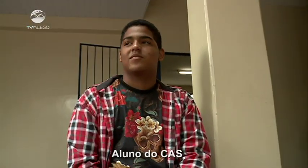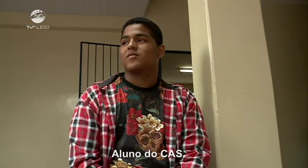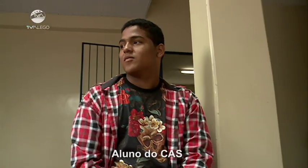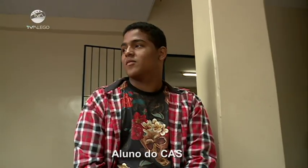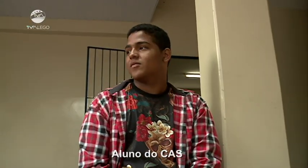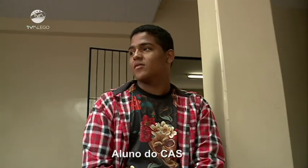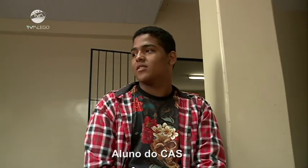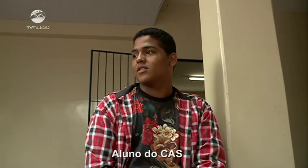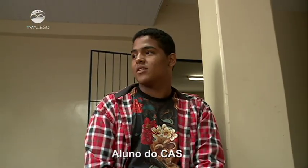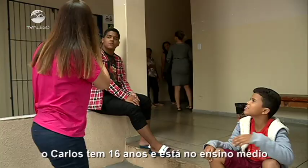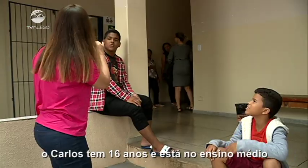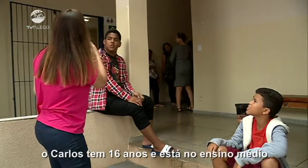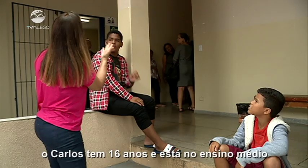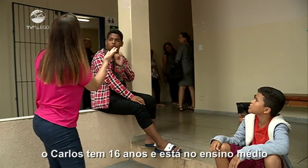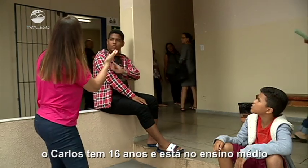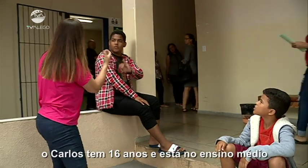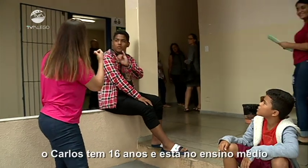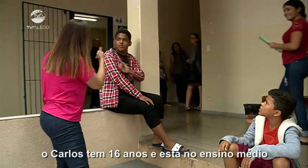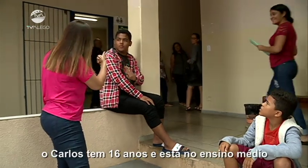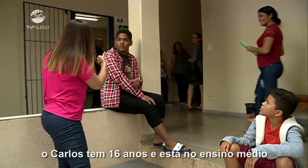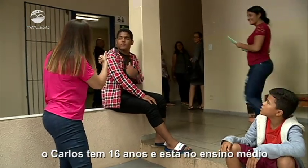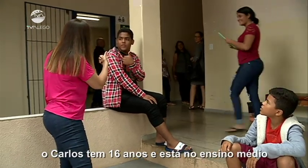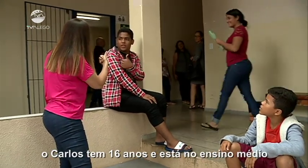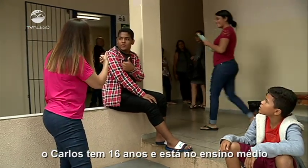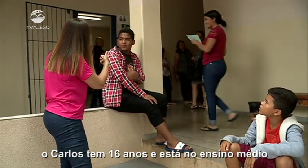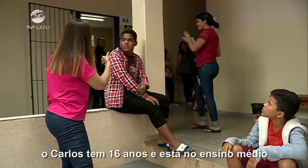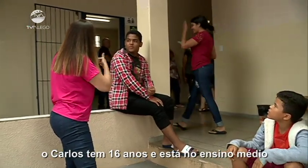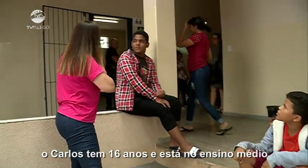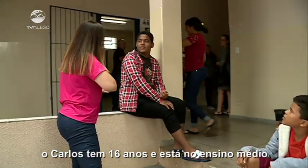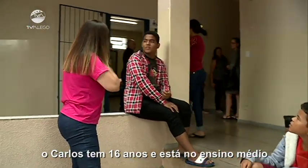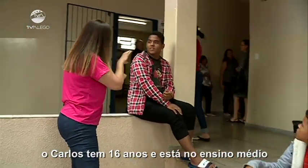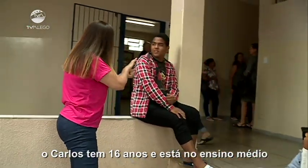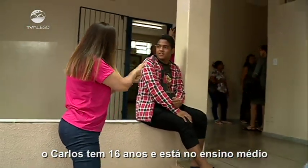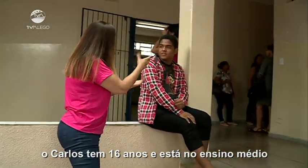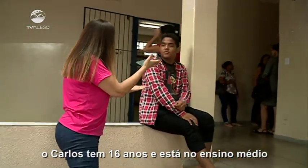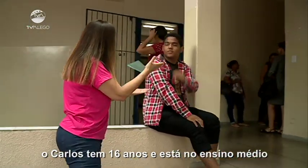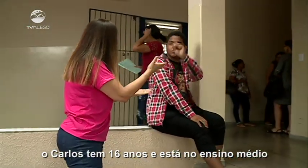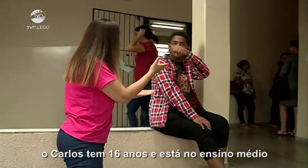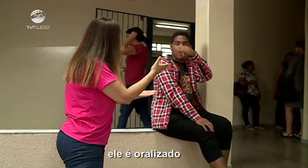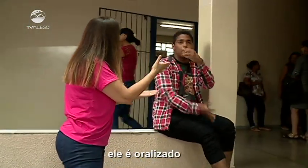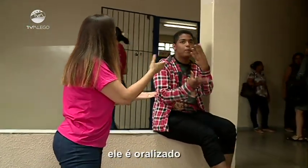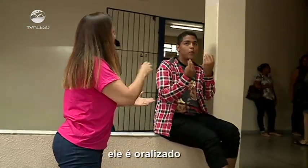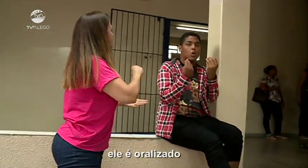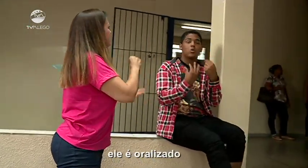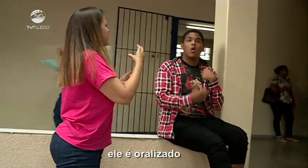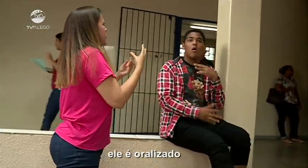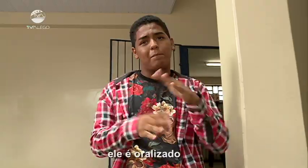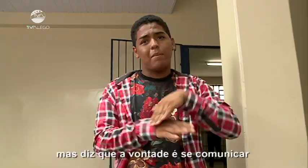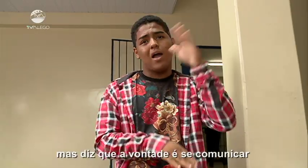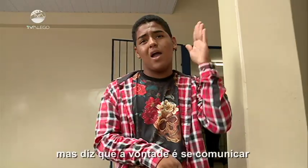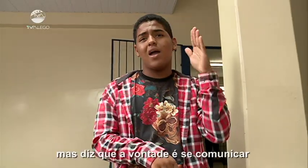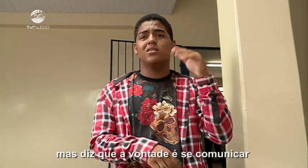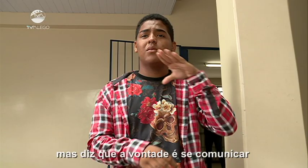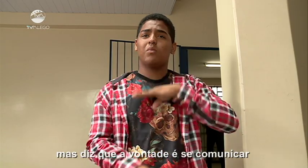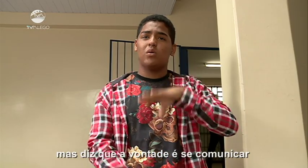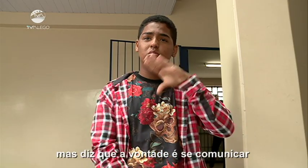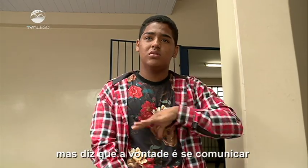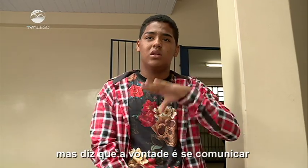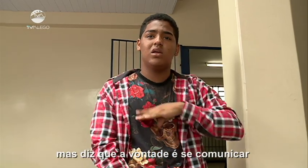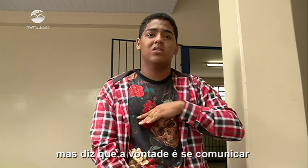Aluno do CAS, o Carlos tem 16 anos e está no ensino médio. Ele é oralizado, mas diz que a vontade é se comunicar